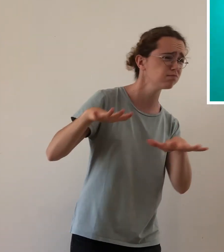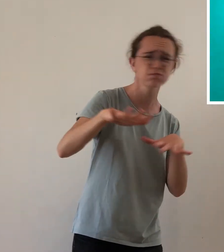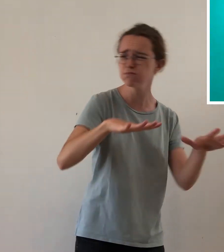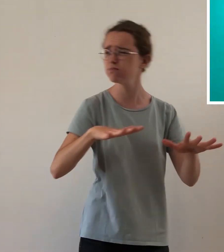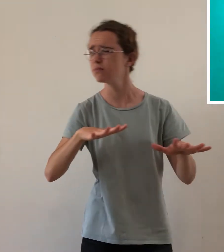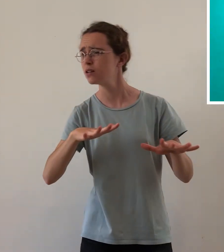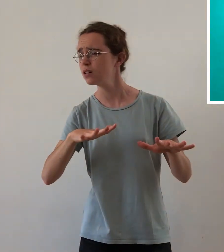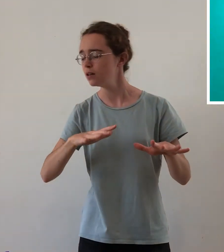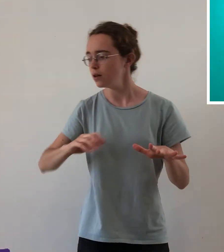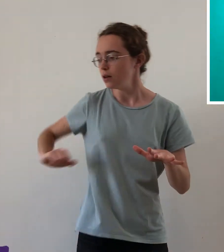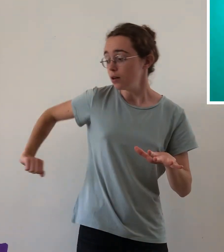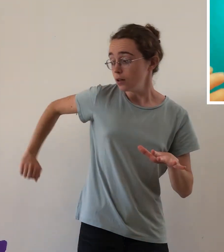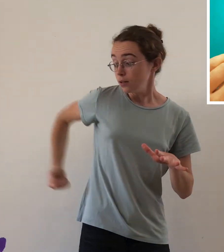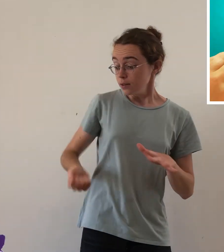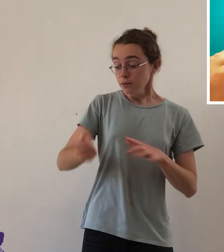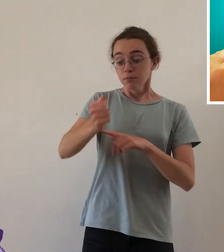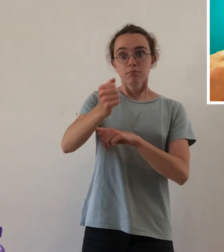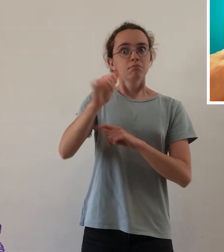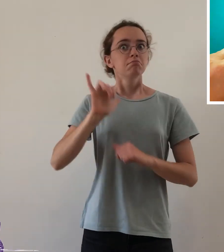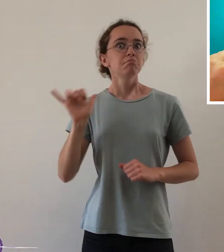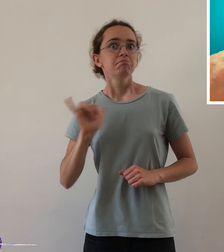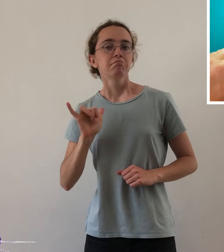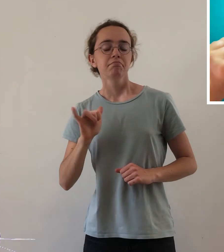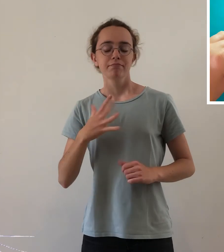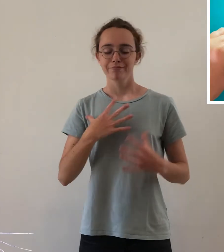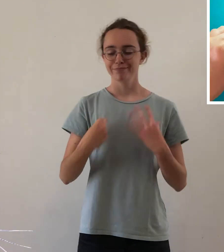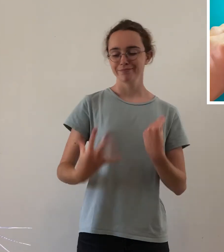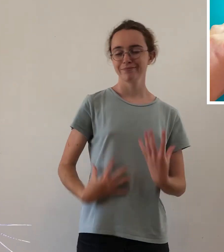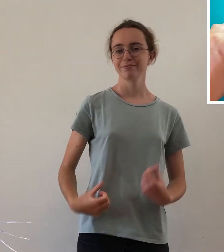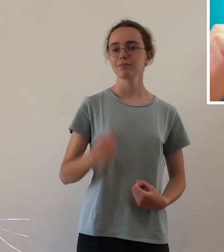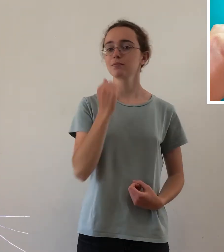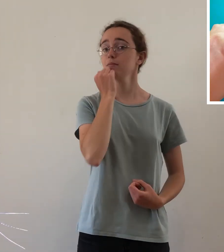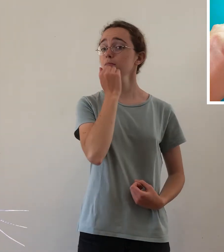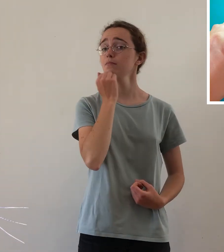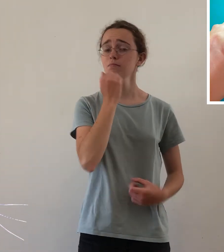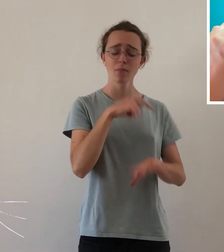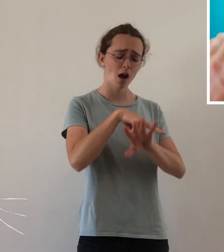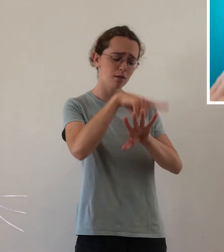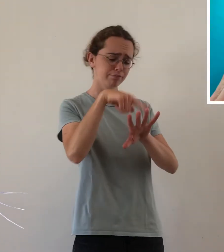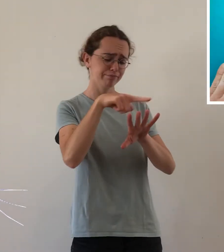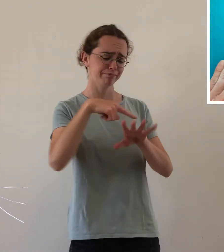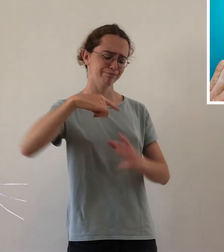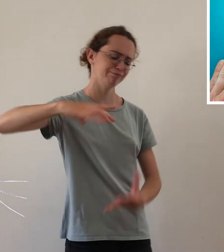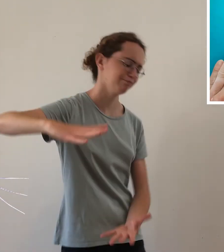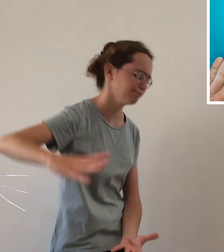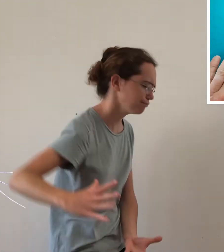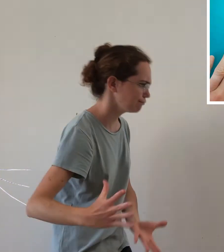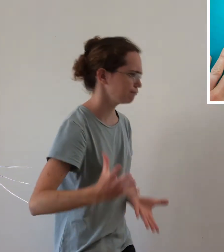Surgissant derrière elle, une loutre l'attrape et l'aide à sortir la tête de l'eau.